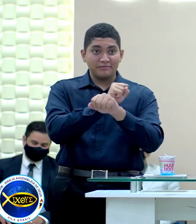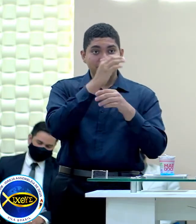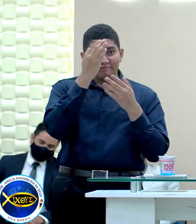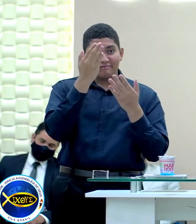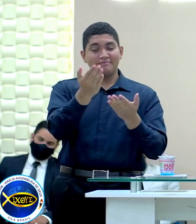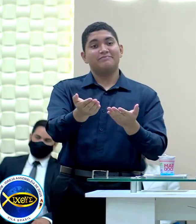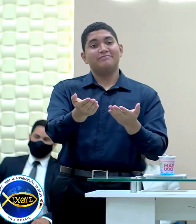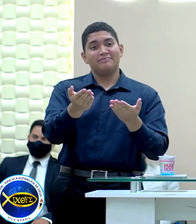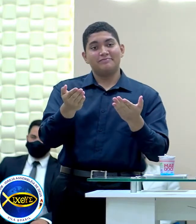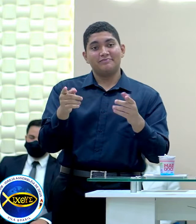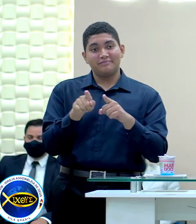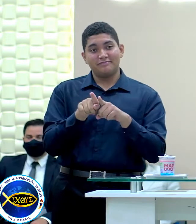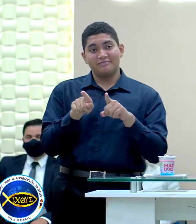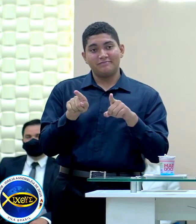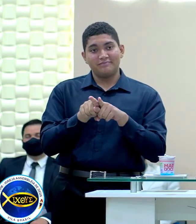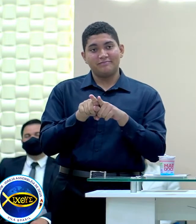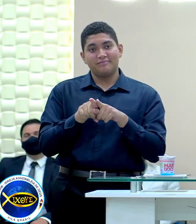Senhor.